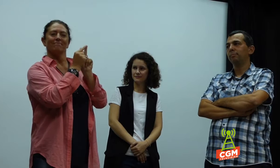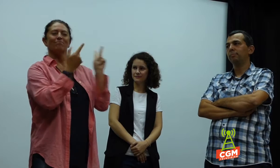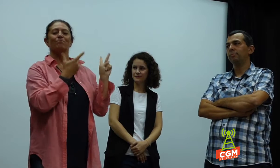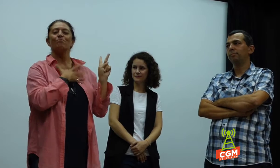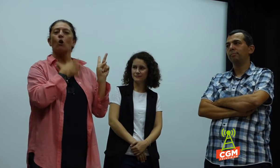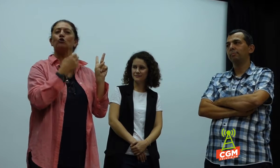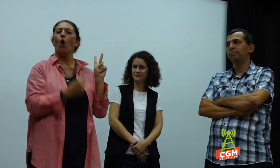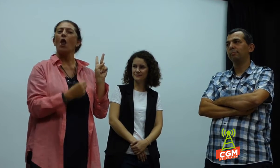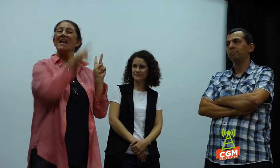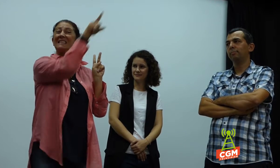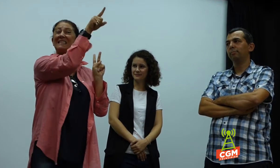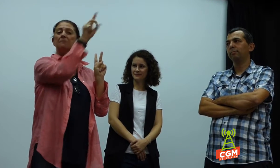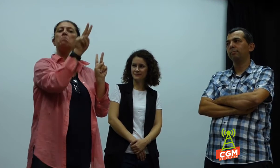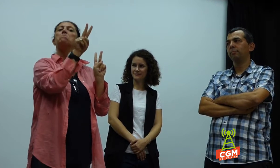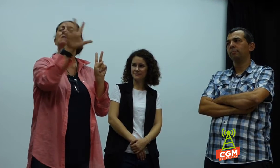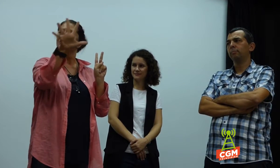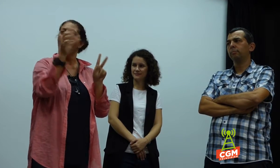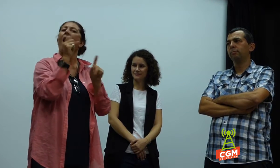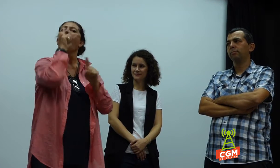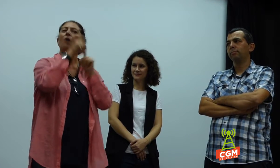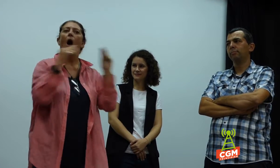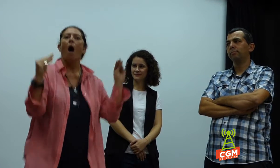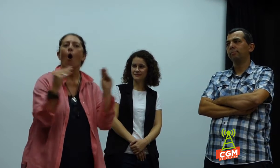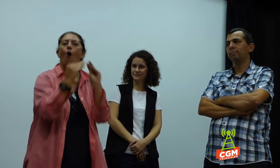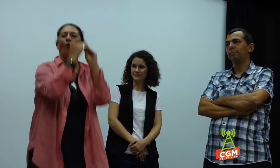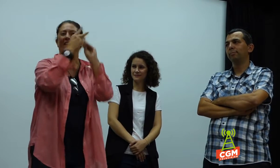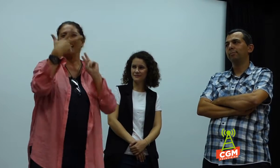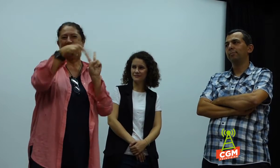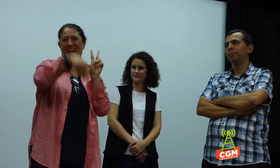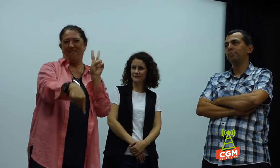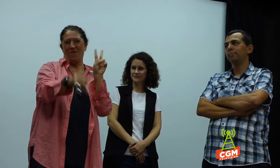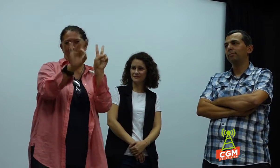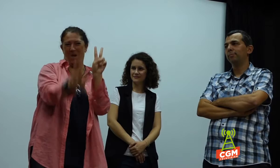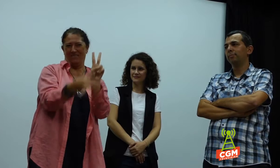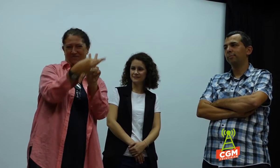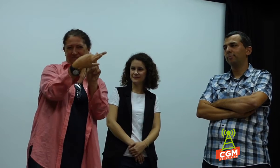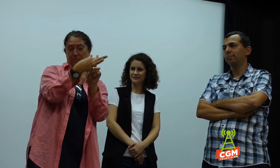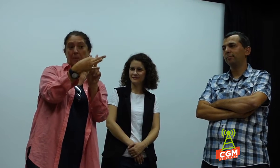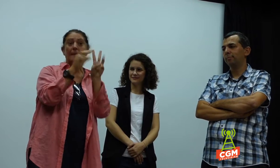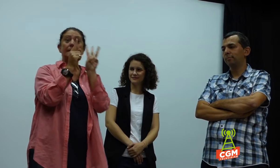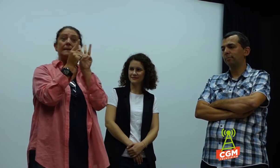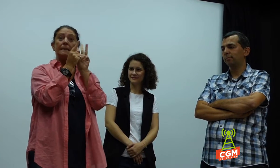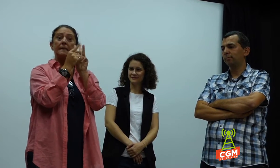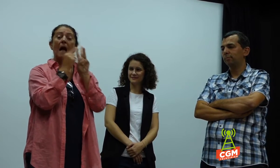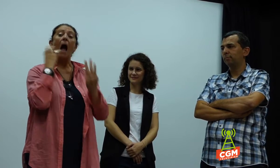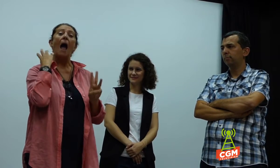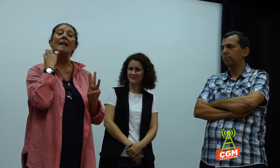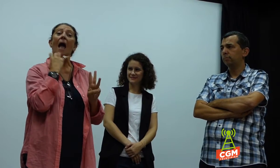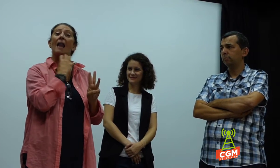aquí de la Asociación Getafe, también hay que hablar de la Asociación de Móstoles, que también coincide con su 25 aniversario, ¿vale? Y también